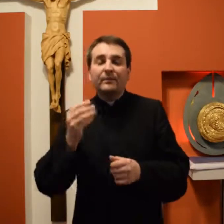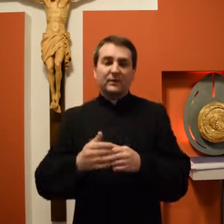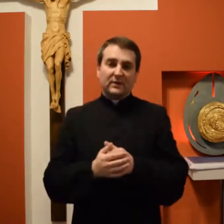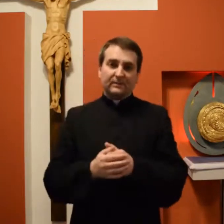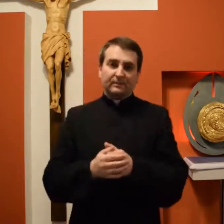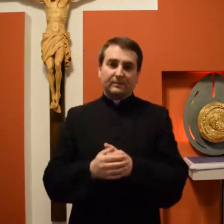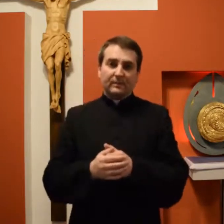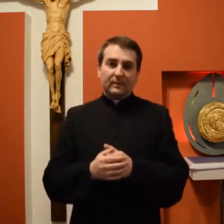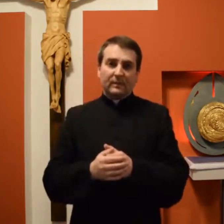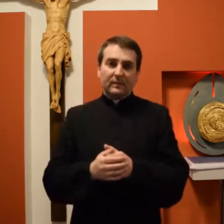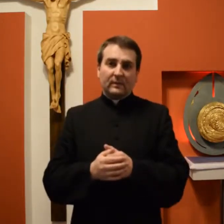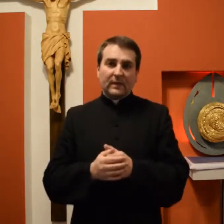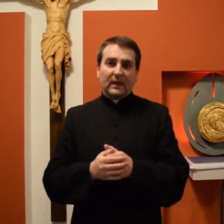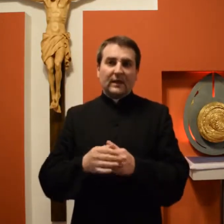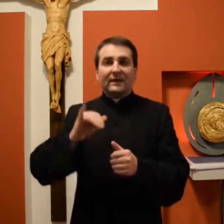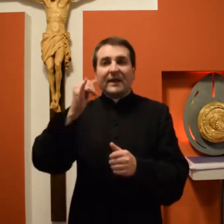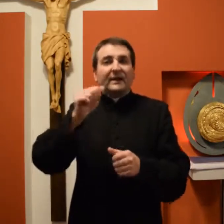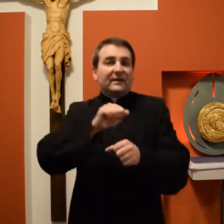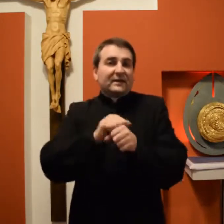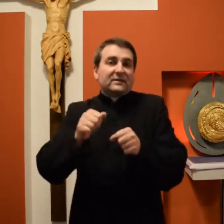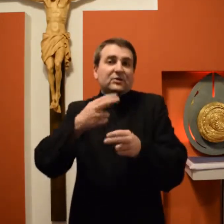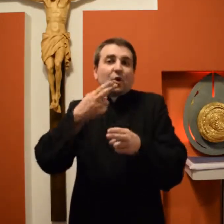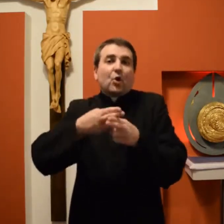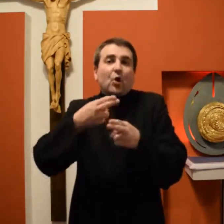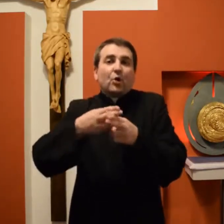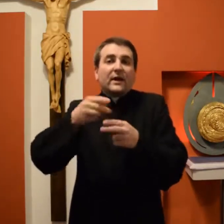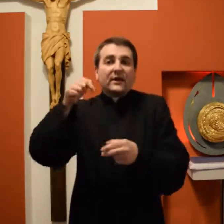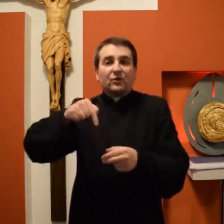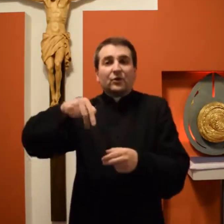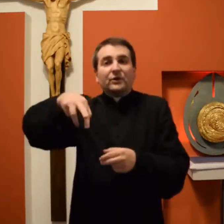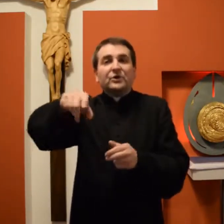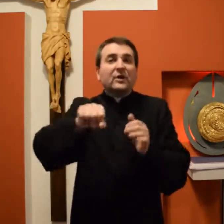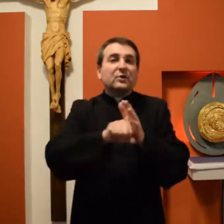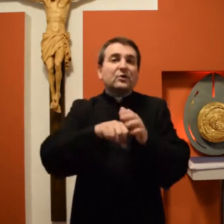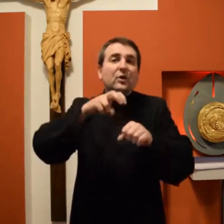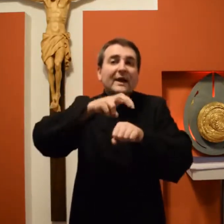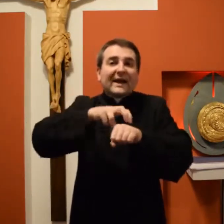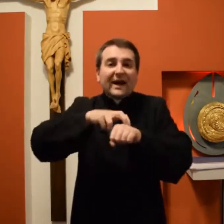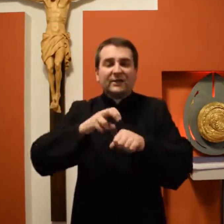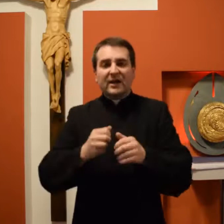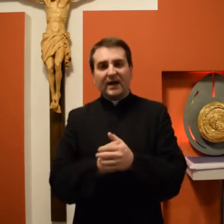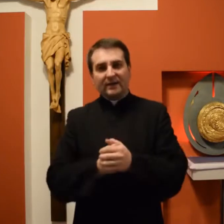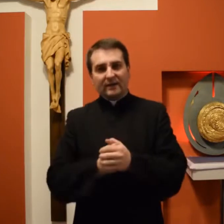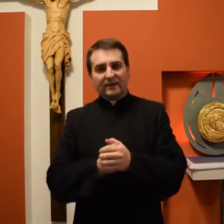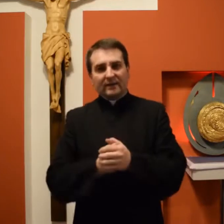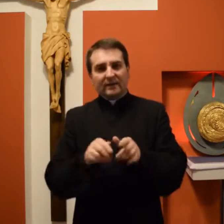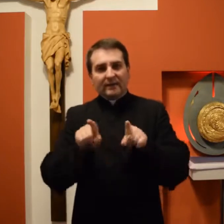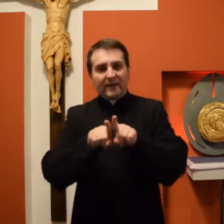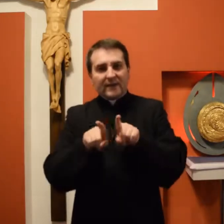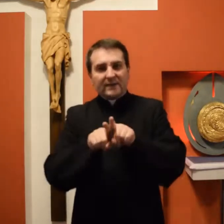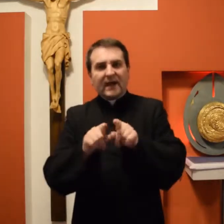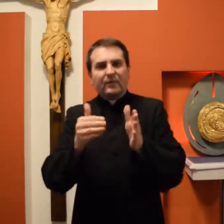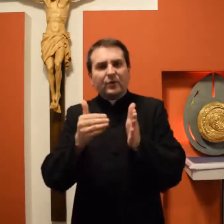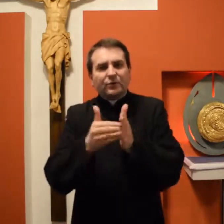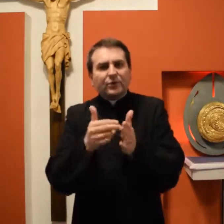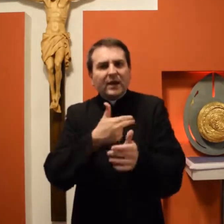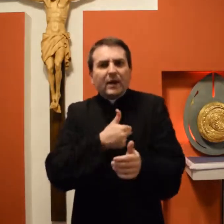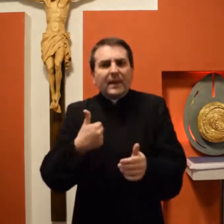jemy, jak jest chore, to idziemy do lekarza. Tak samo trzeba